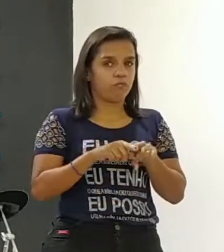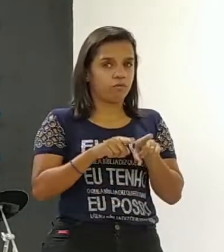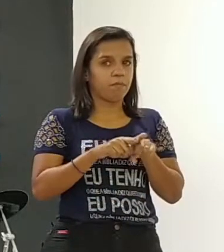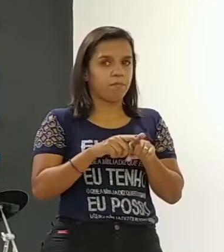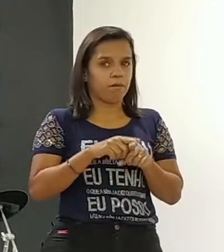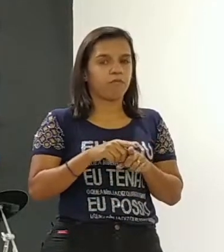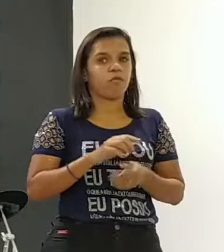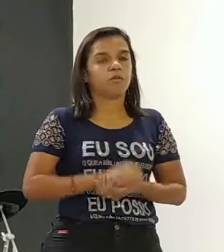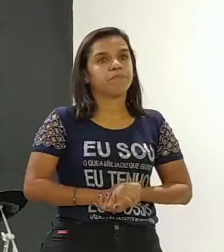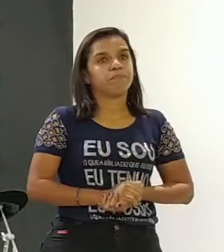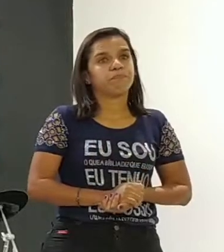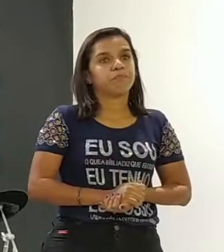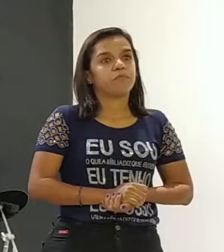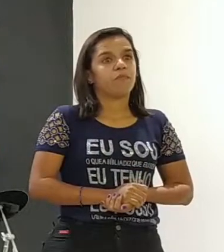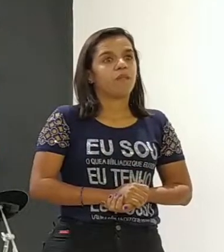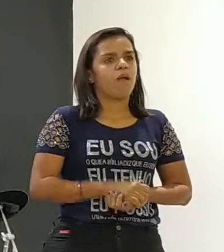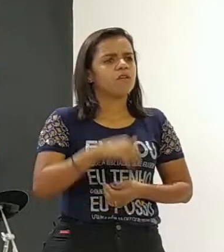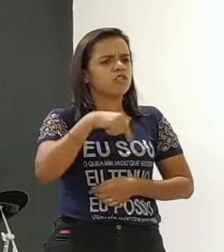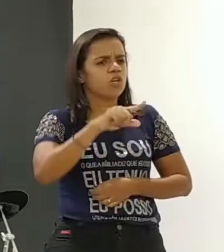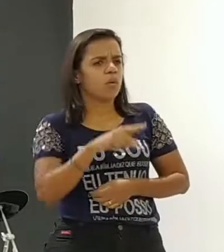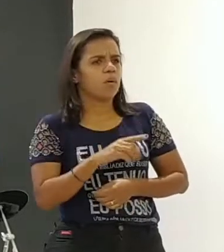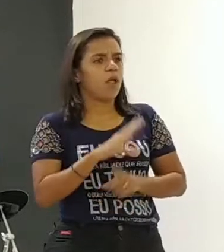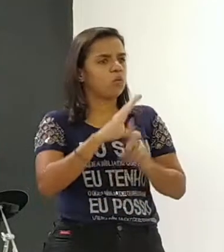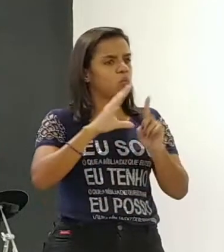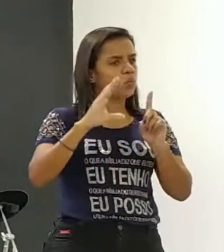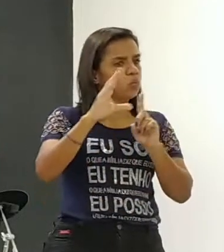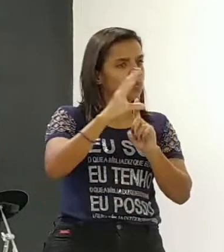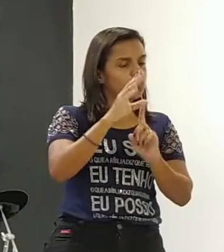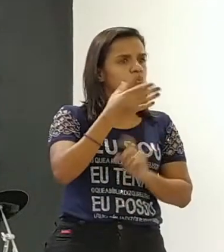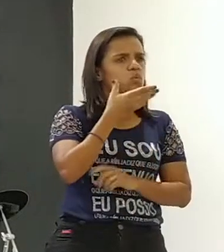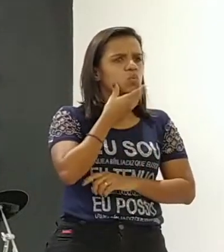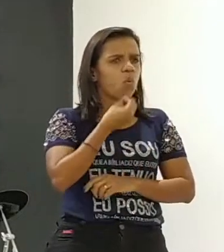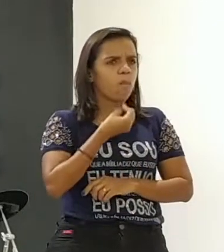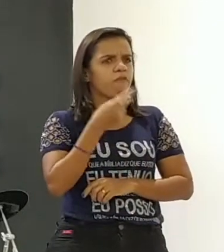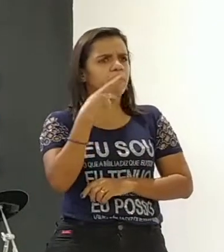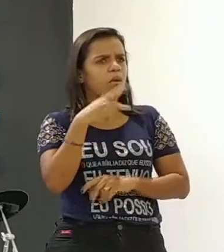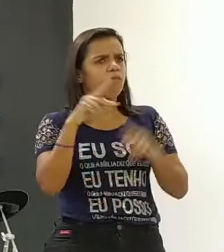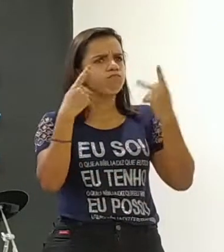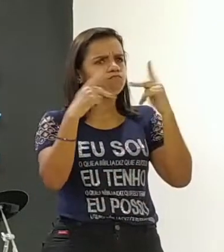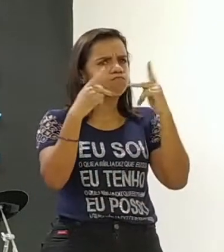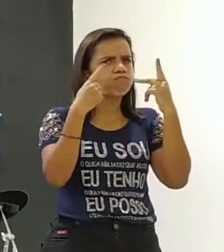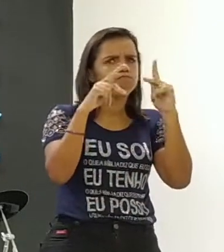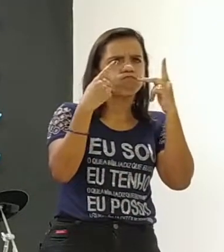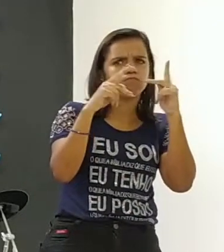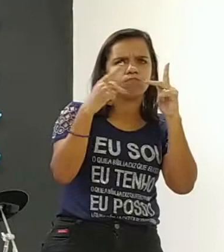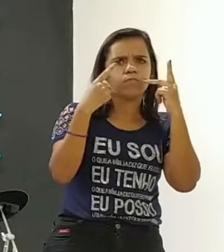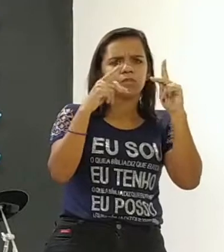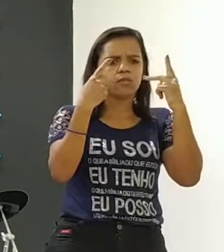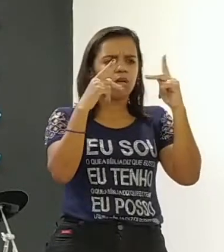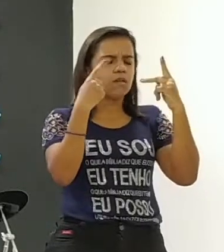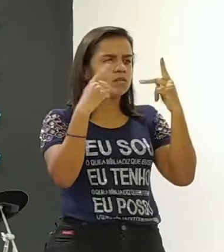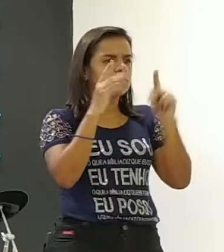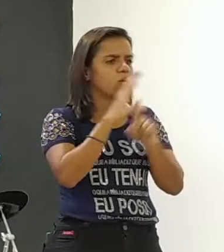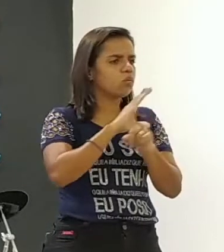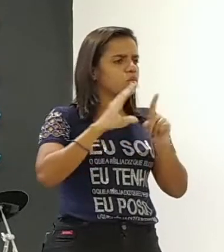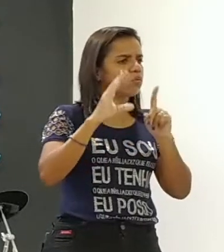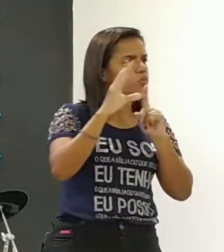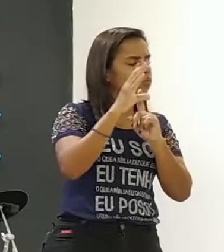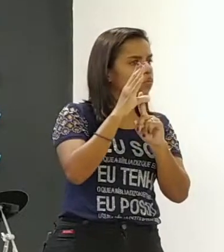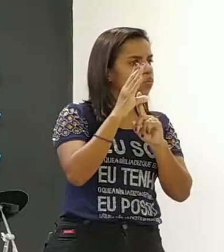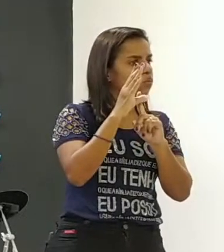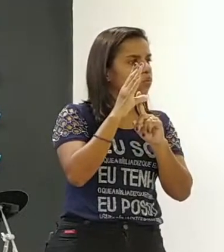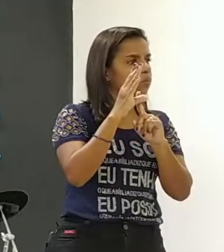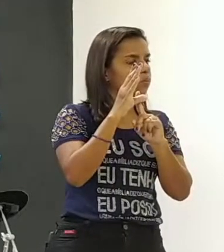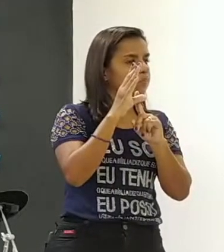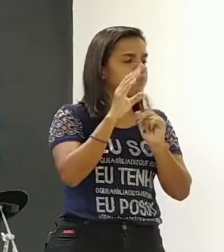Marlon, Mike, pastor e eu. Chegou lá, o irmão também trouxe uma outra palavra, e em dado momento do culto ele falou